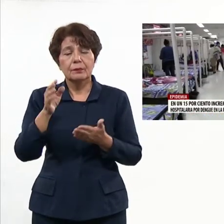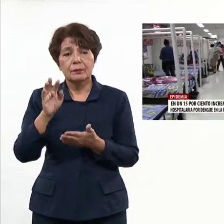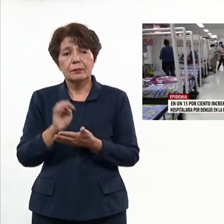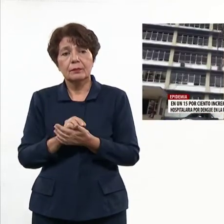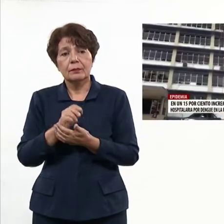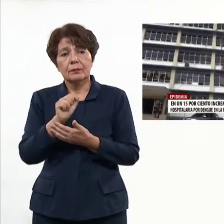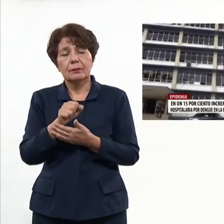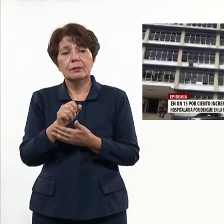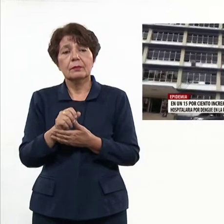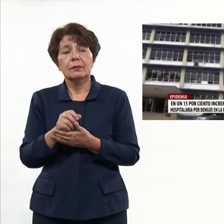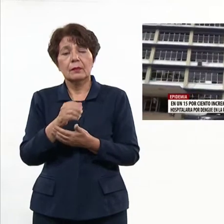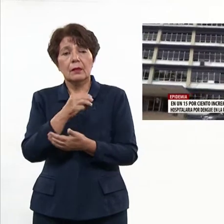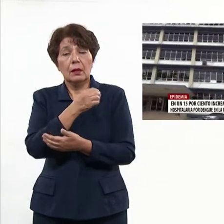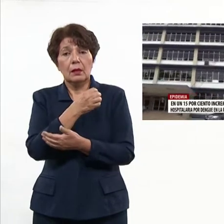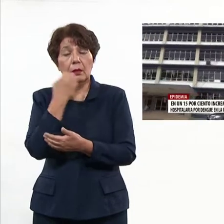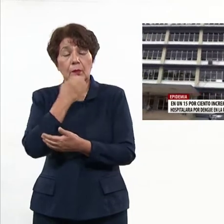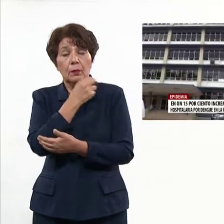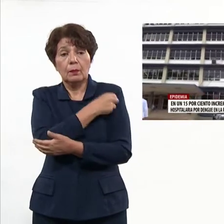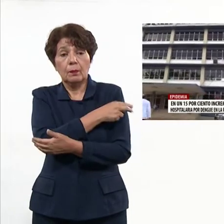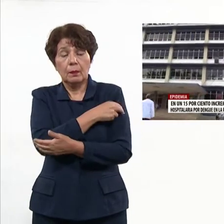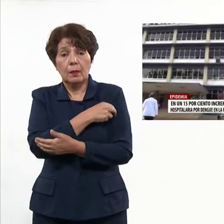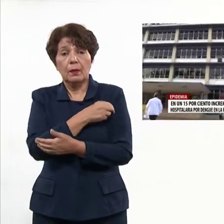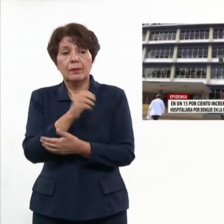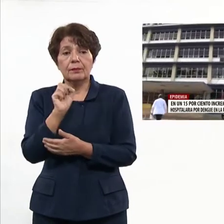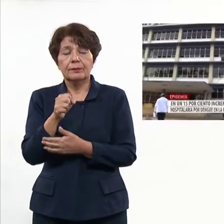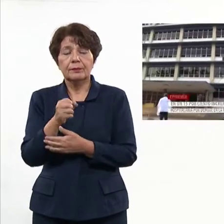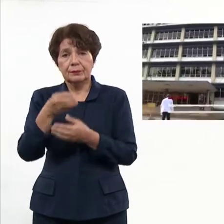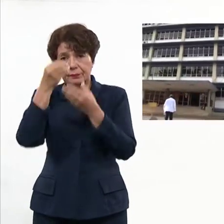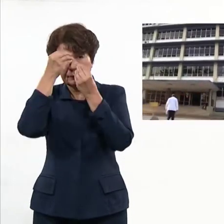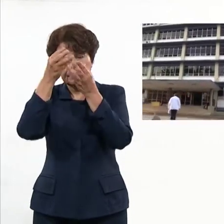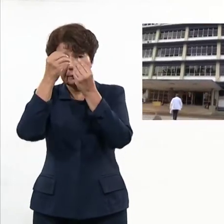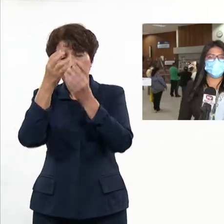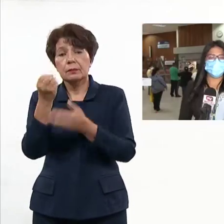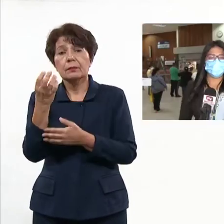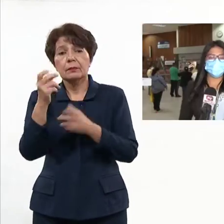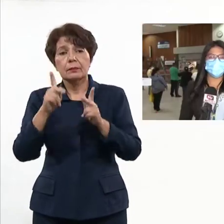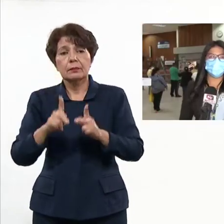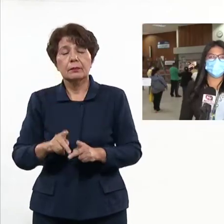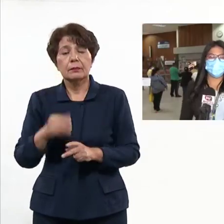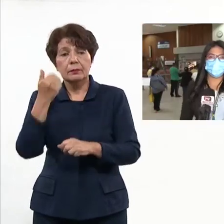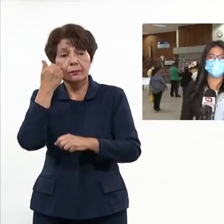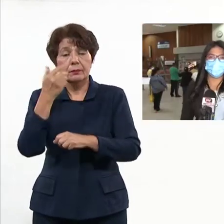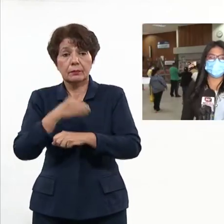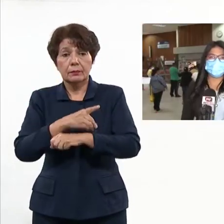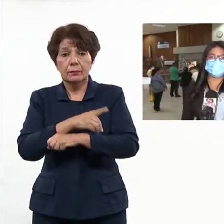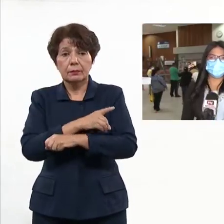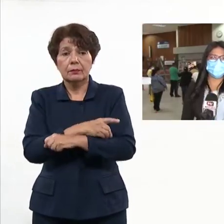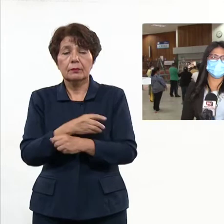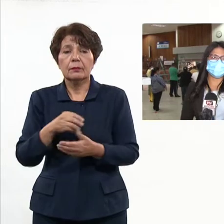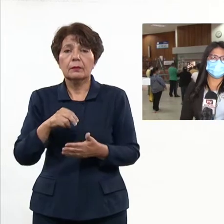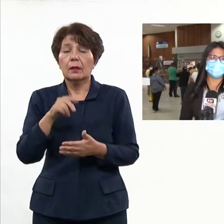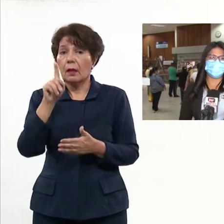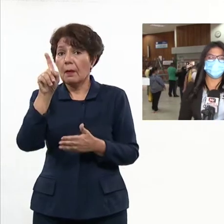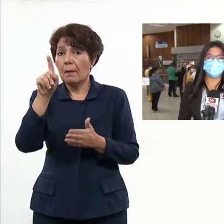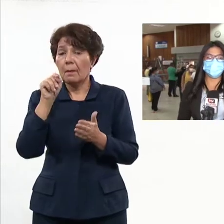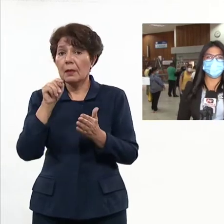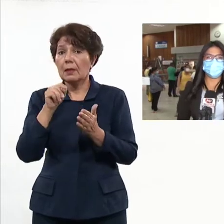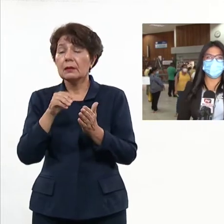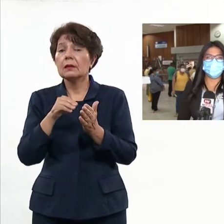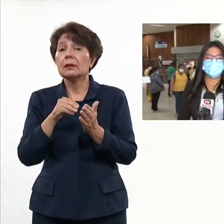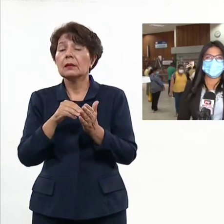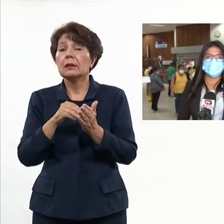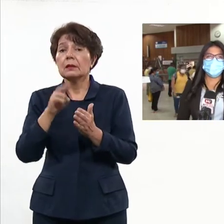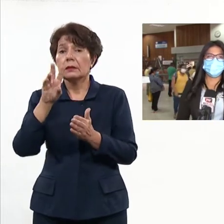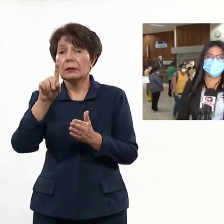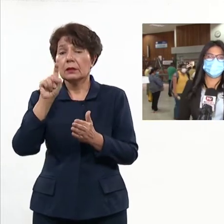del país juliet chavarría comparte las cifras hasta este momento tenemos mil 197 casos